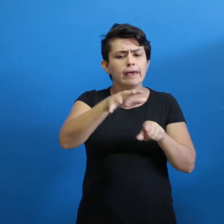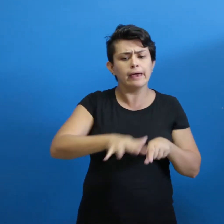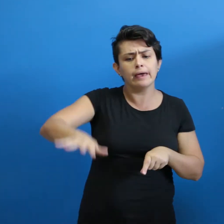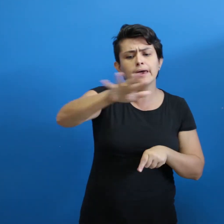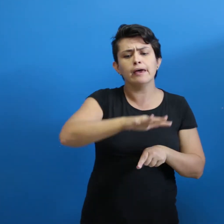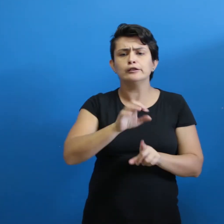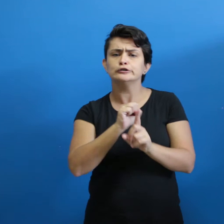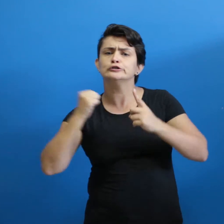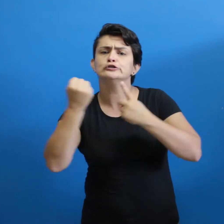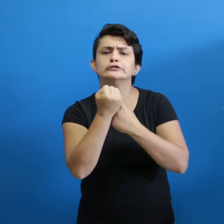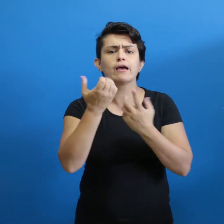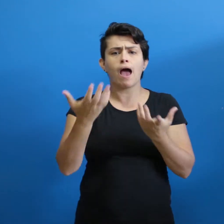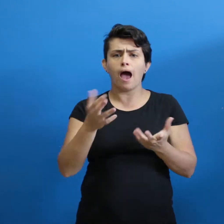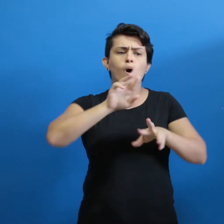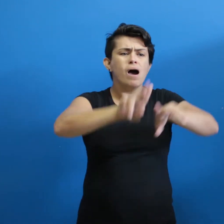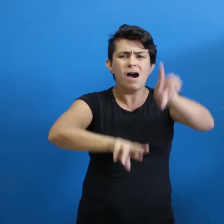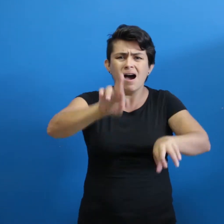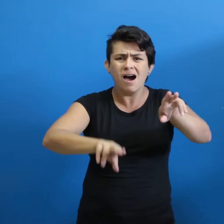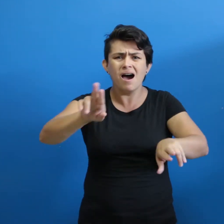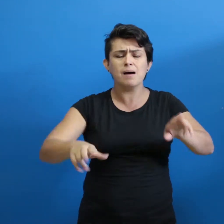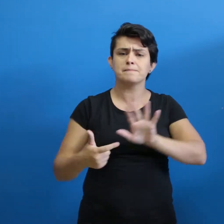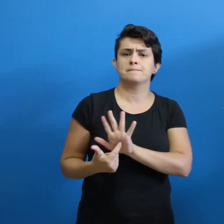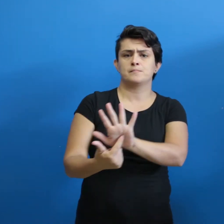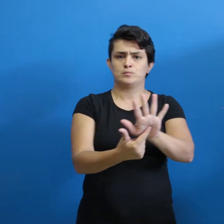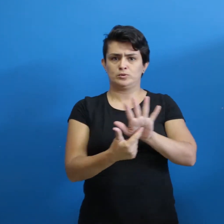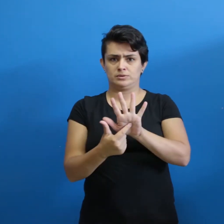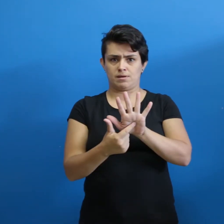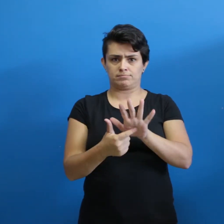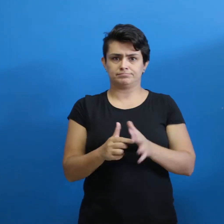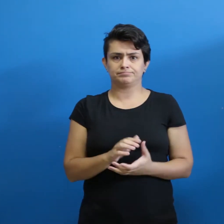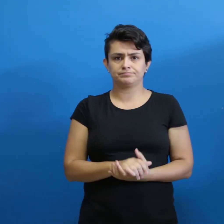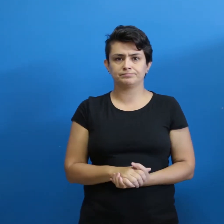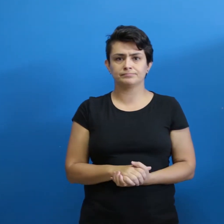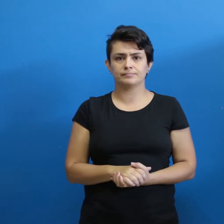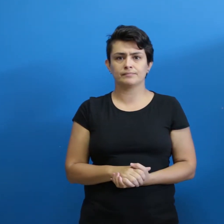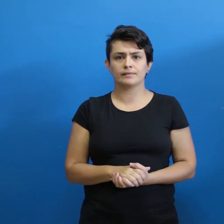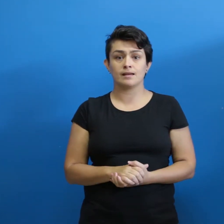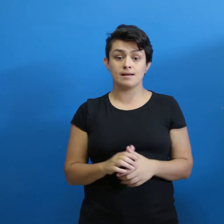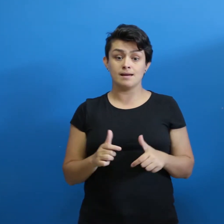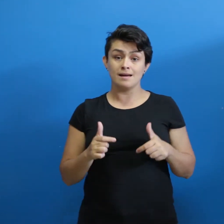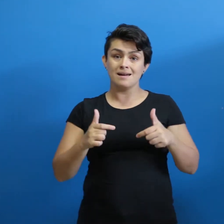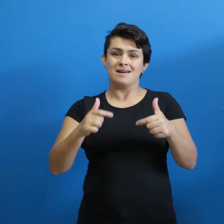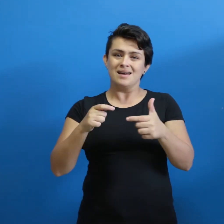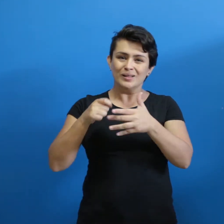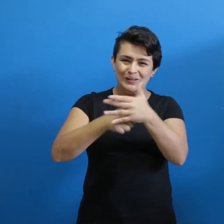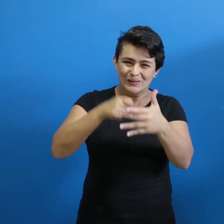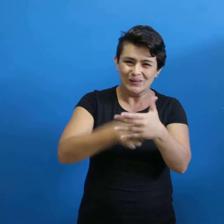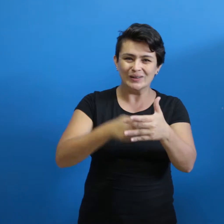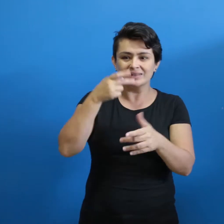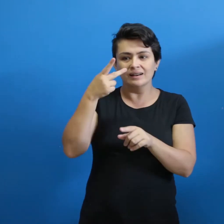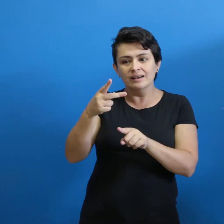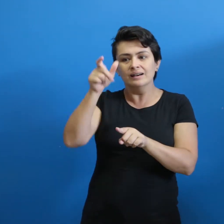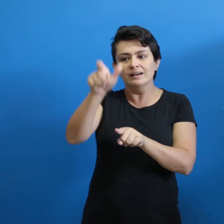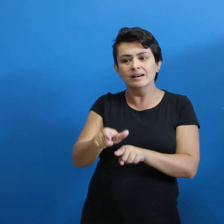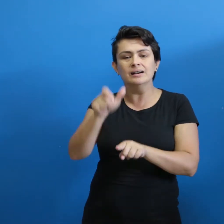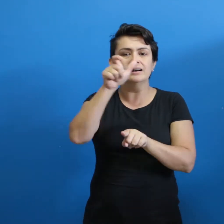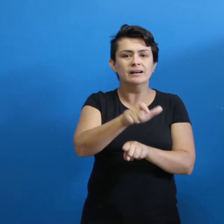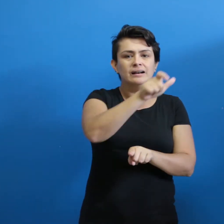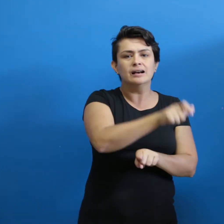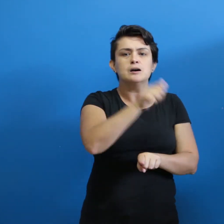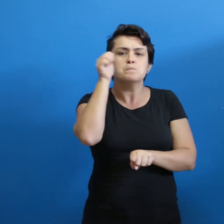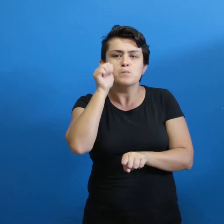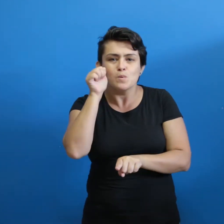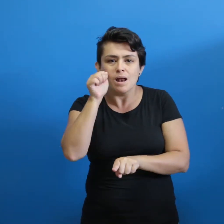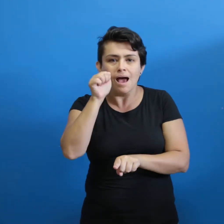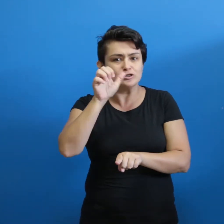no Brasil, e é esse o nosso papel. A luta das mulheres não é uma luta só de mulheres. Então, acho que esse é um aspecto fundamental. Assim como a luta contra o